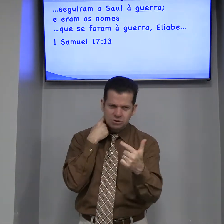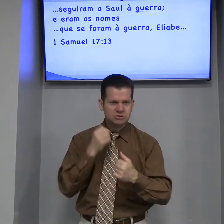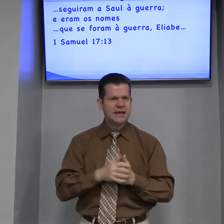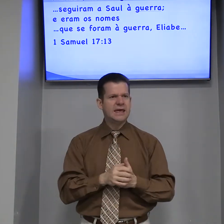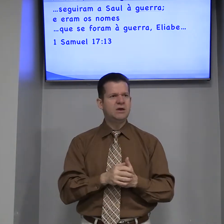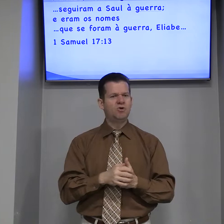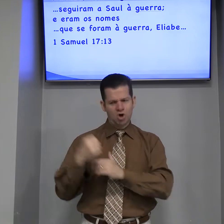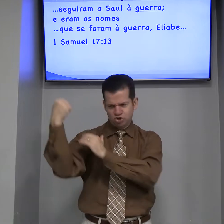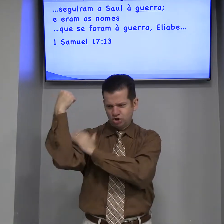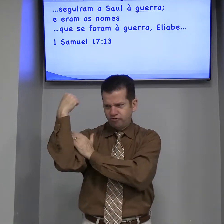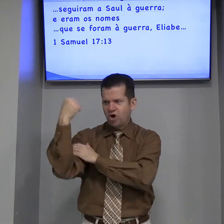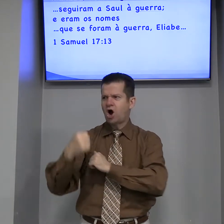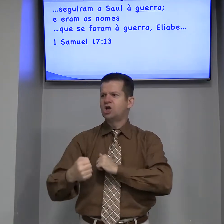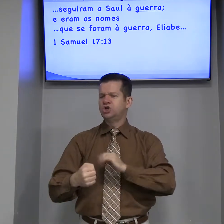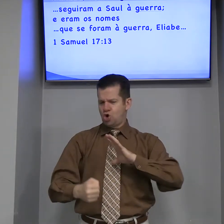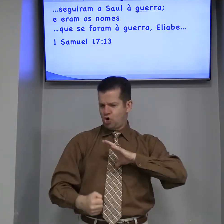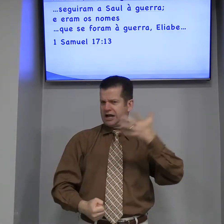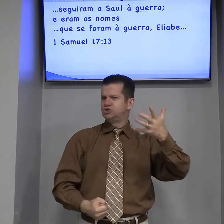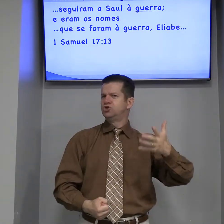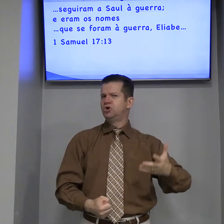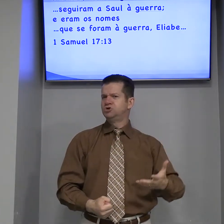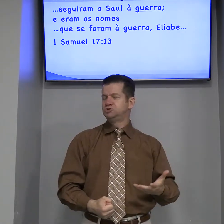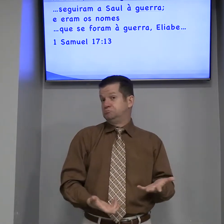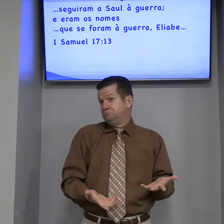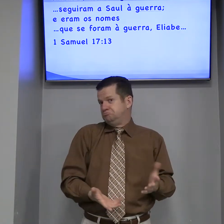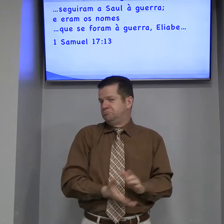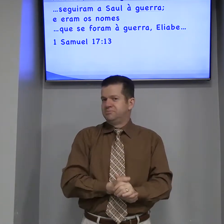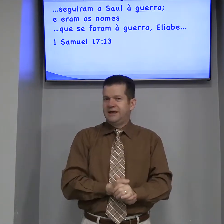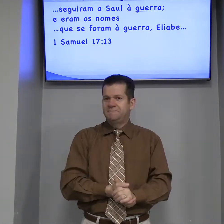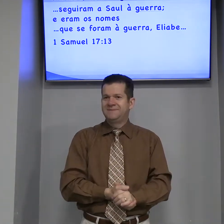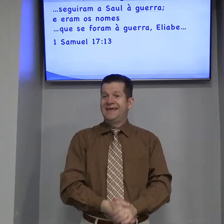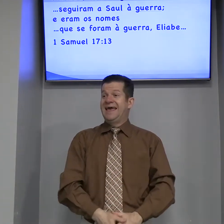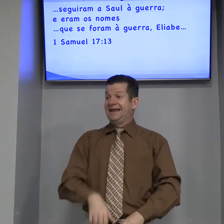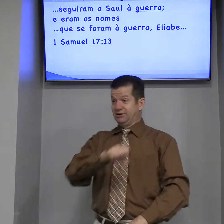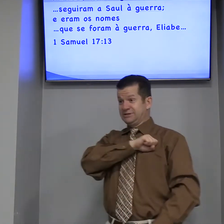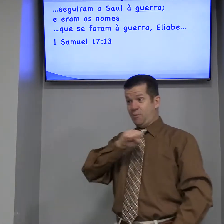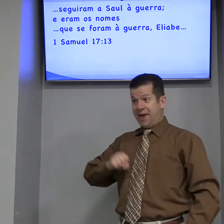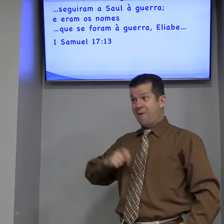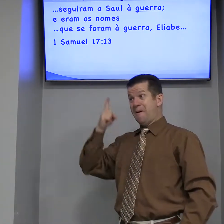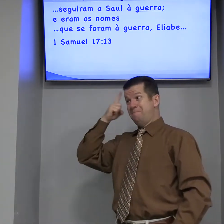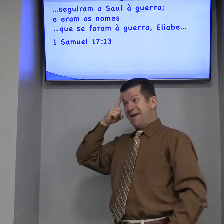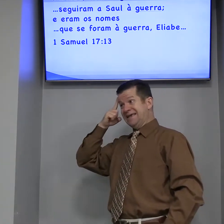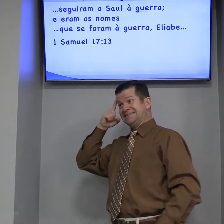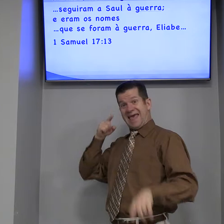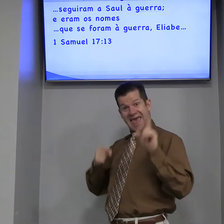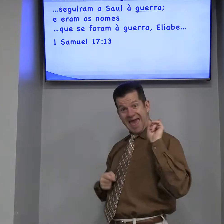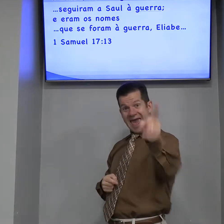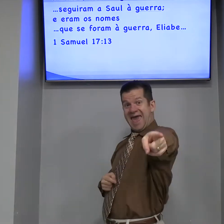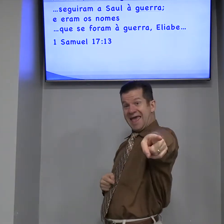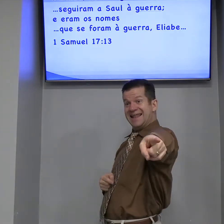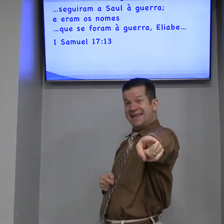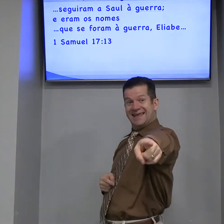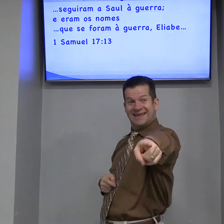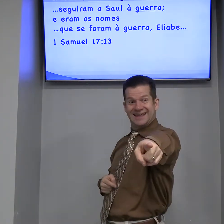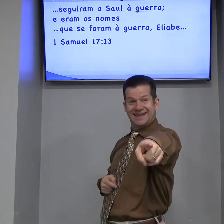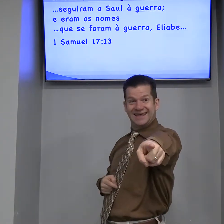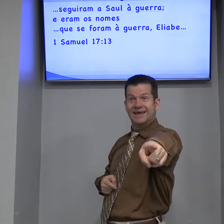não tenho, sou forte, corajoso, né? Então Samuel pensa, é ele.